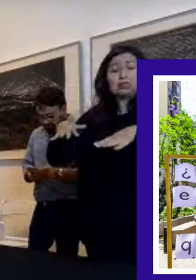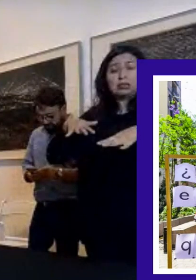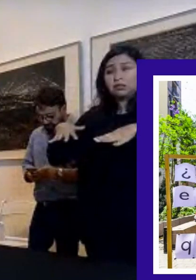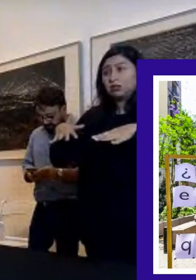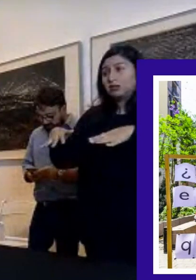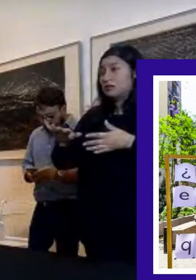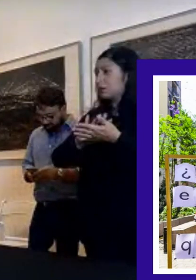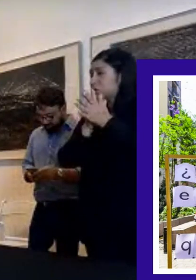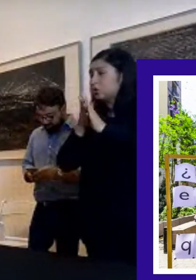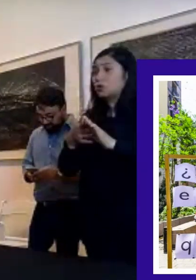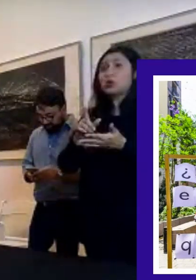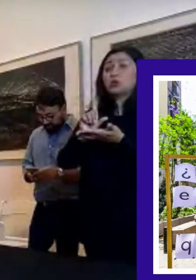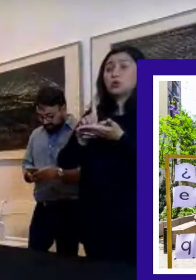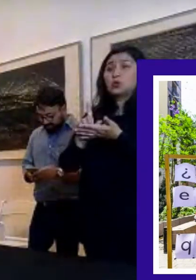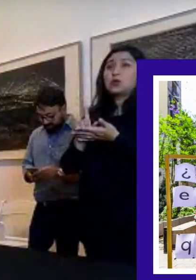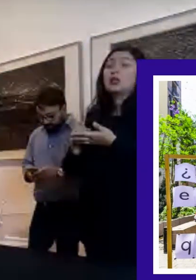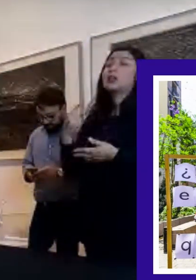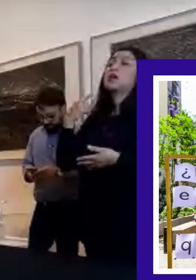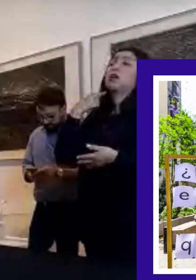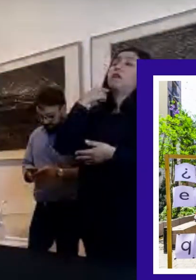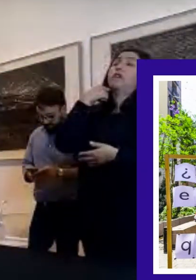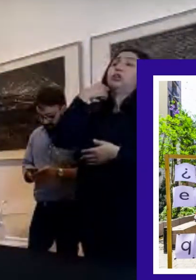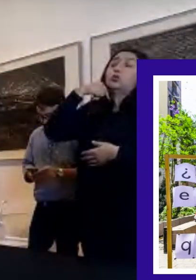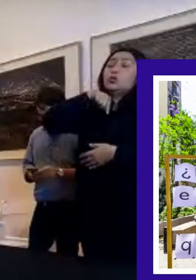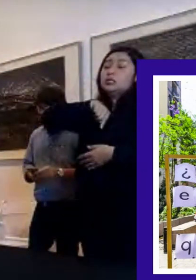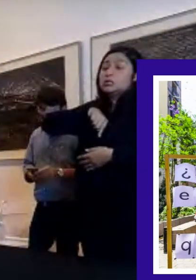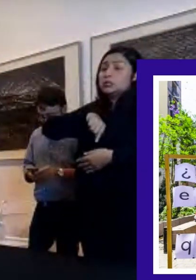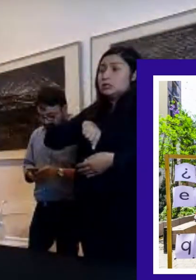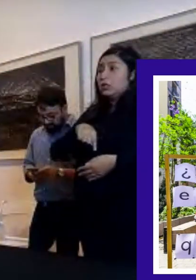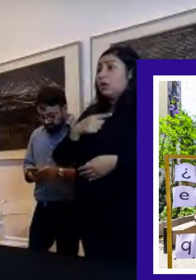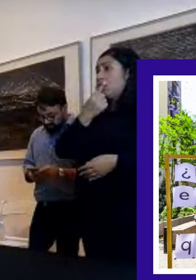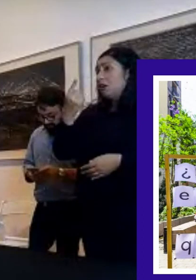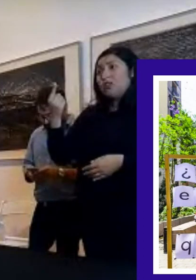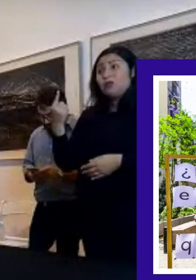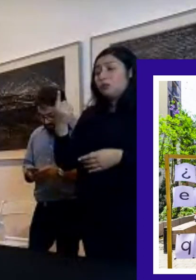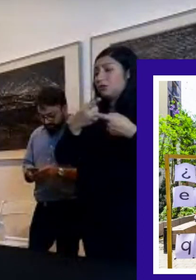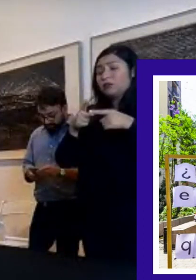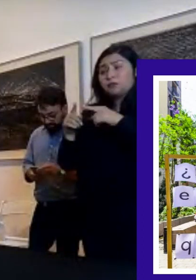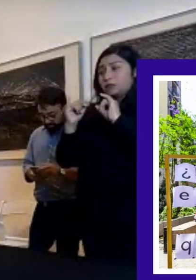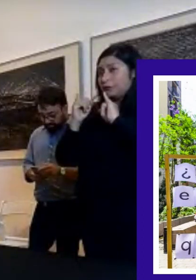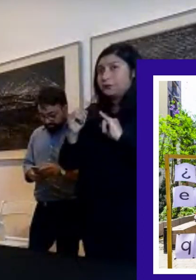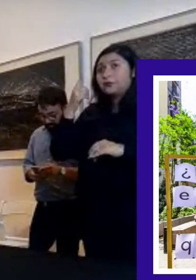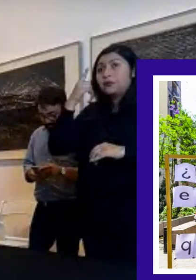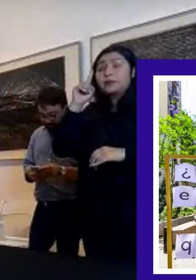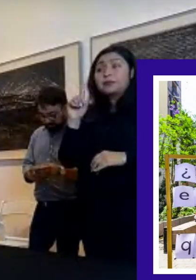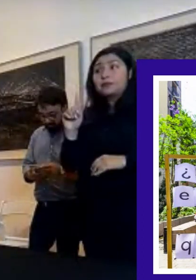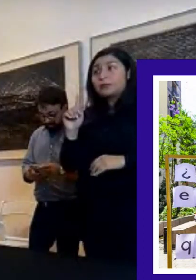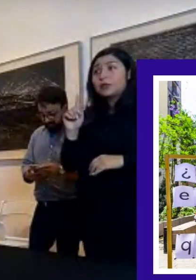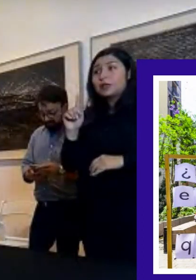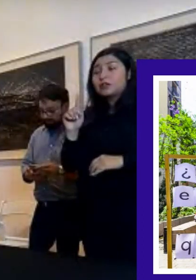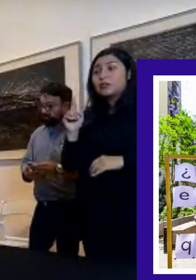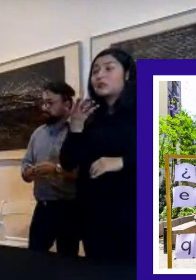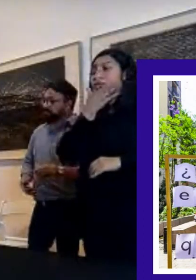nuestra fibra más íntima, a cada uno nos pudo llegar o afectar de distintas maneras, pero lo bonito fue que no